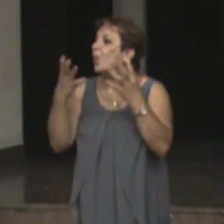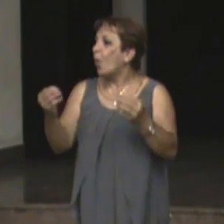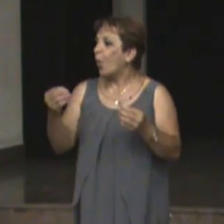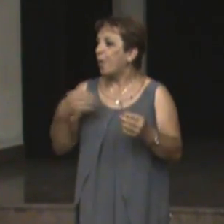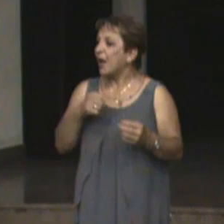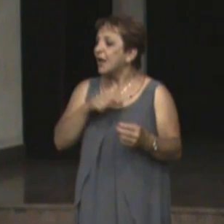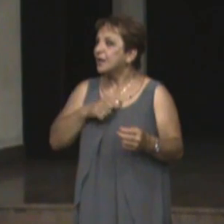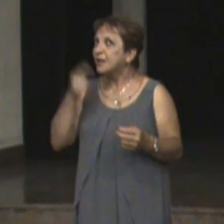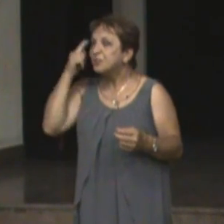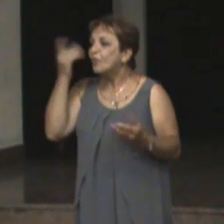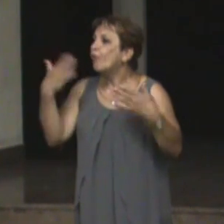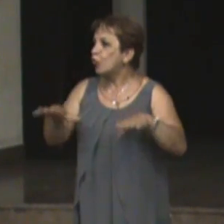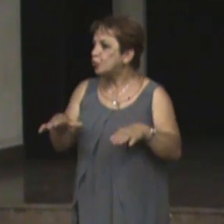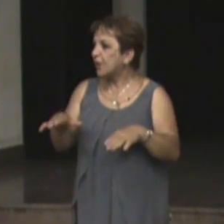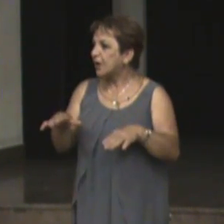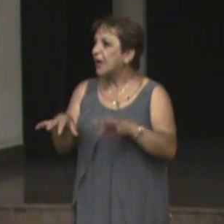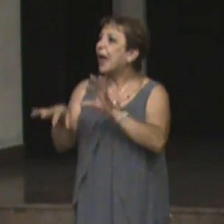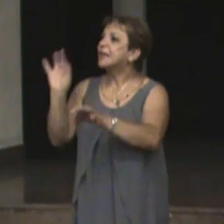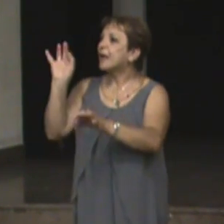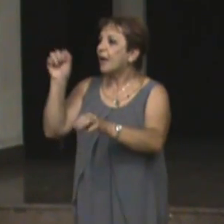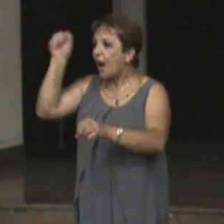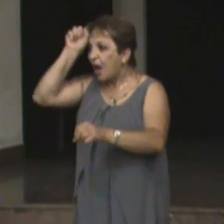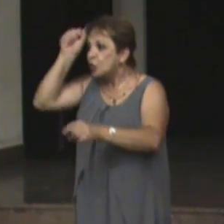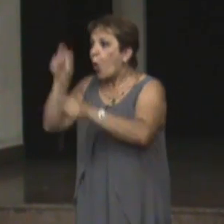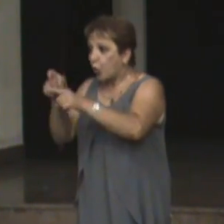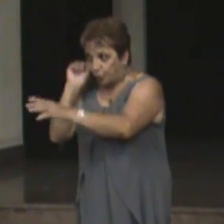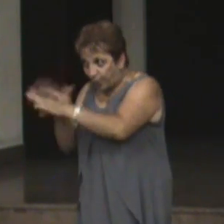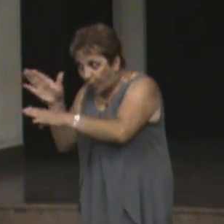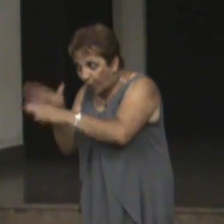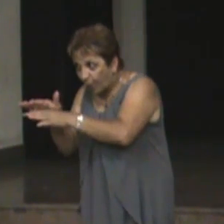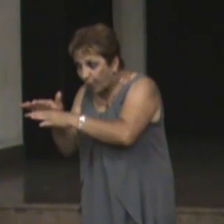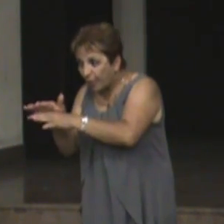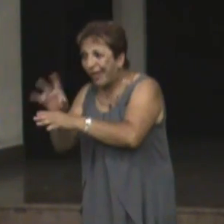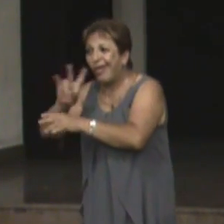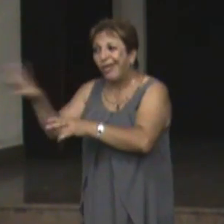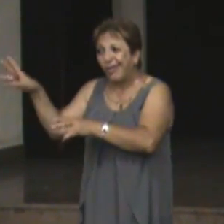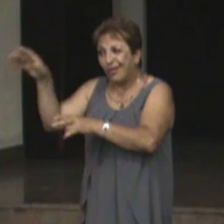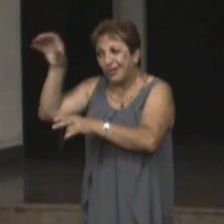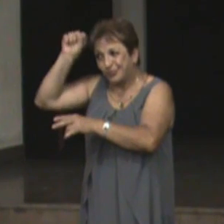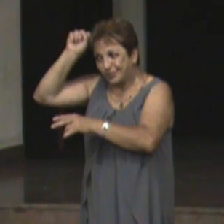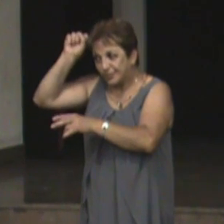ընդրություն կատարելու, հետևել Աստծո կամքին և Աստծո պատկանին կամ չհետևել։